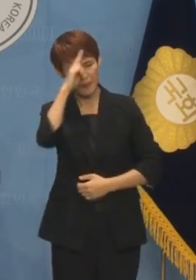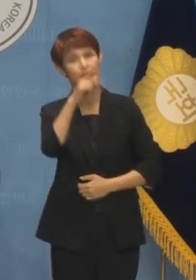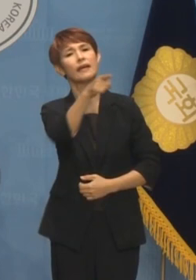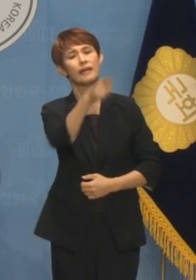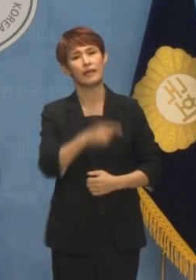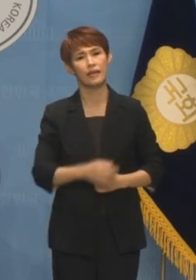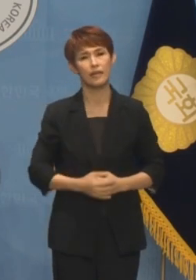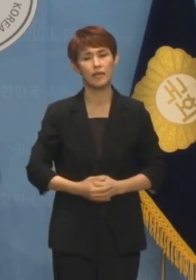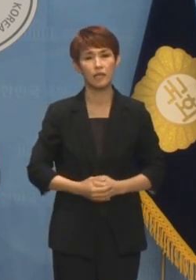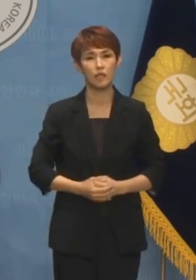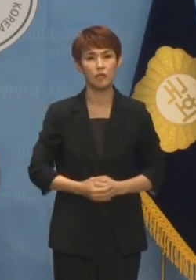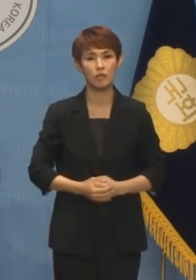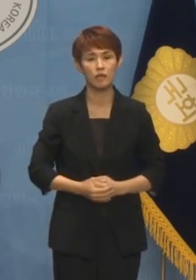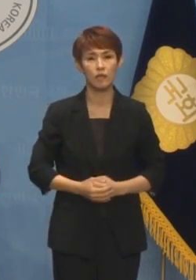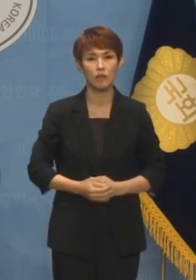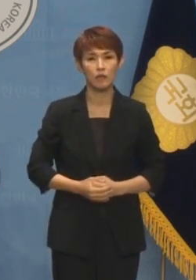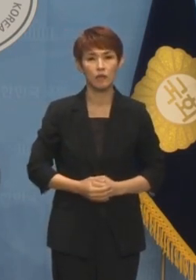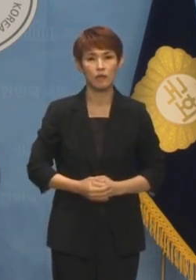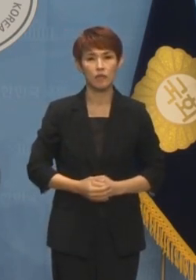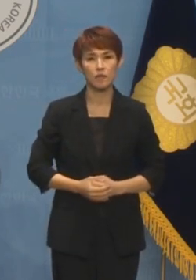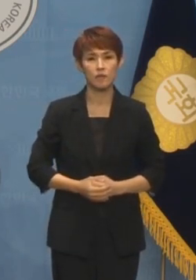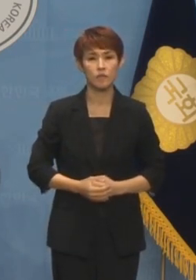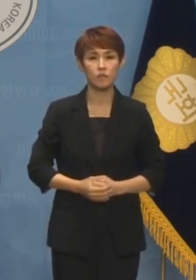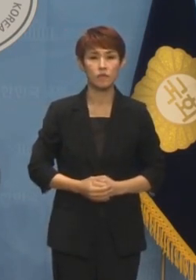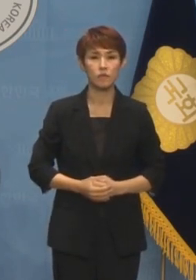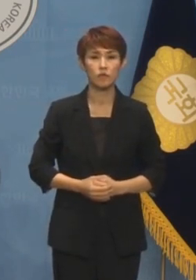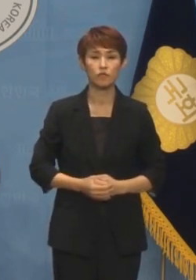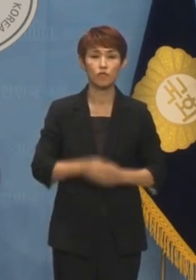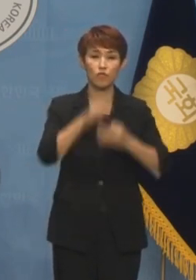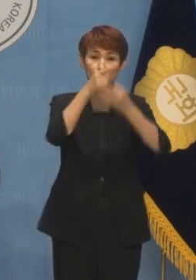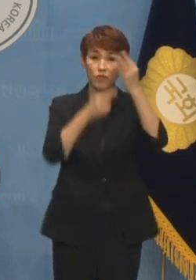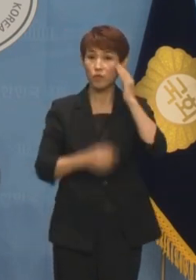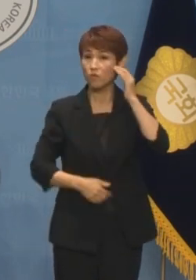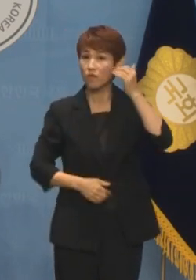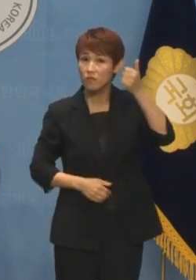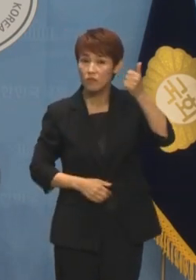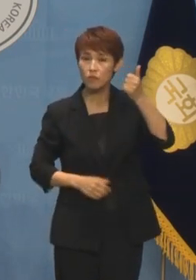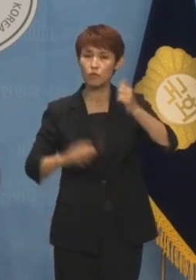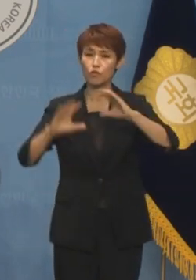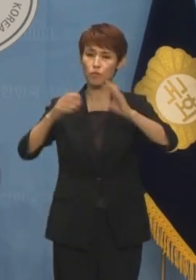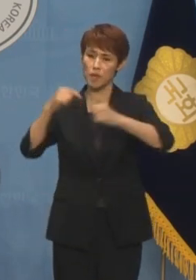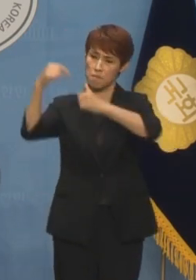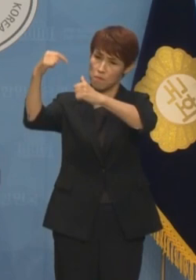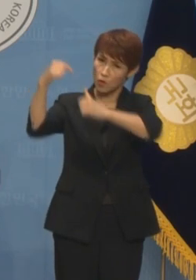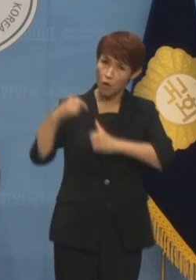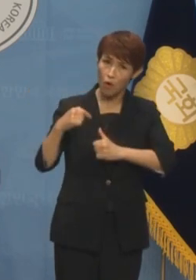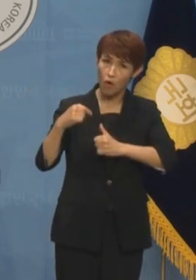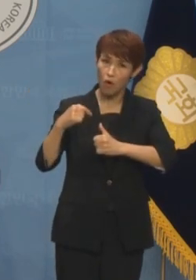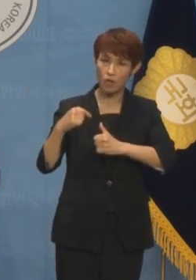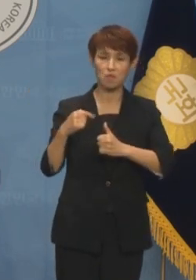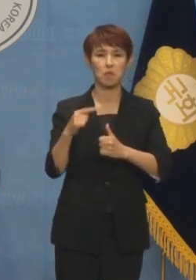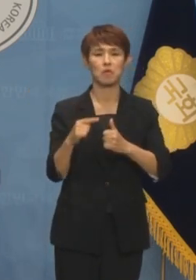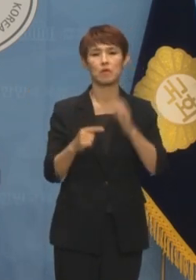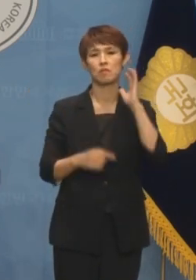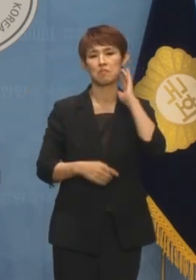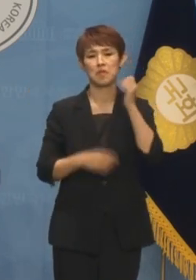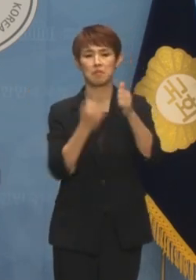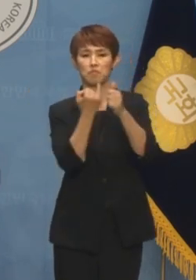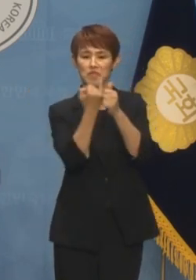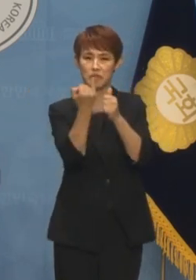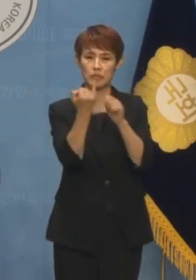않았습니다. 특히 윤석열 대통령은 국민의 명령인 김건희 여사